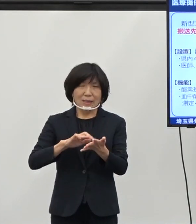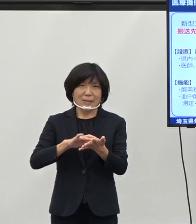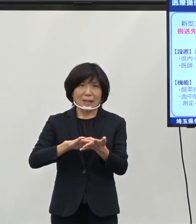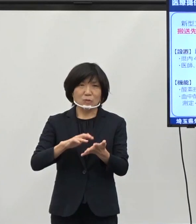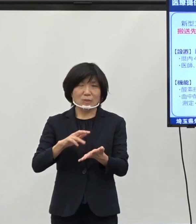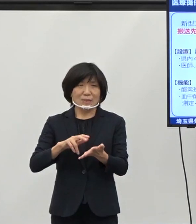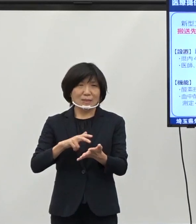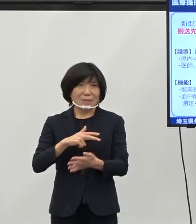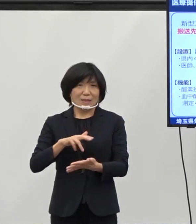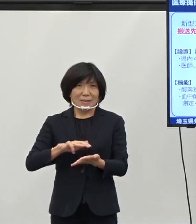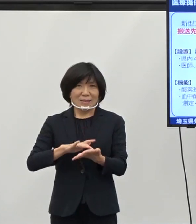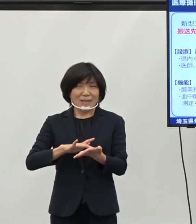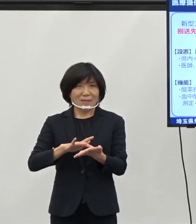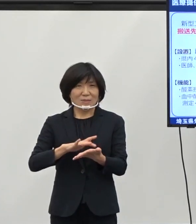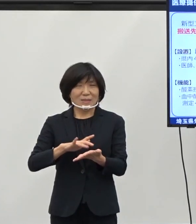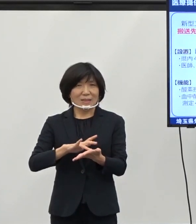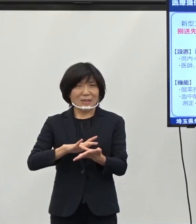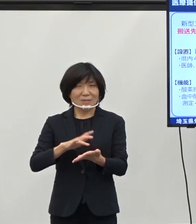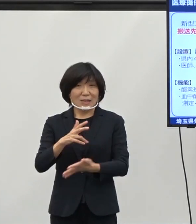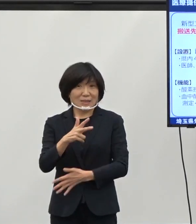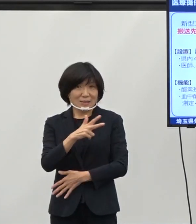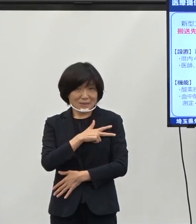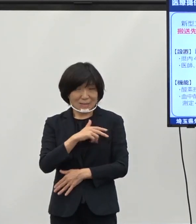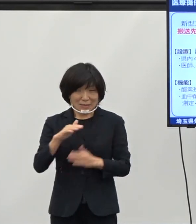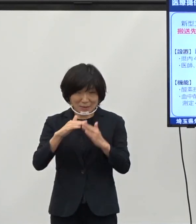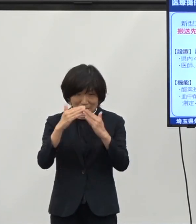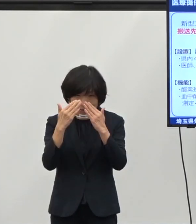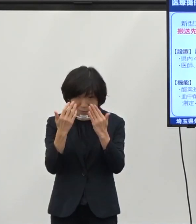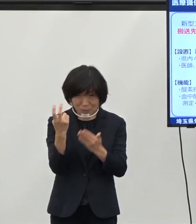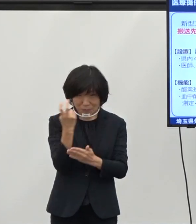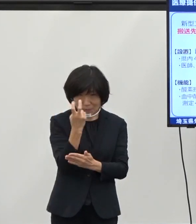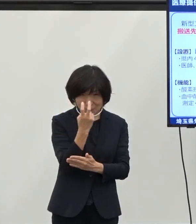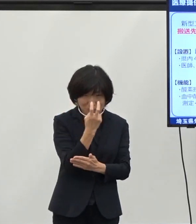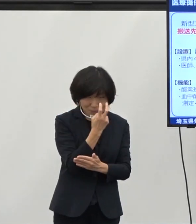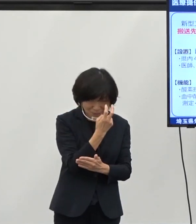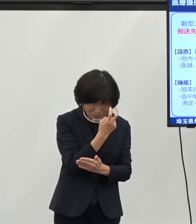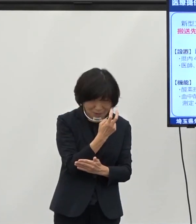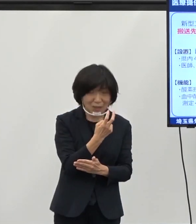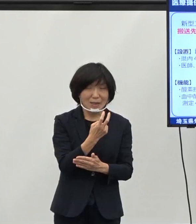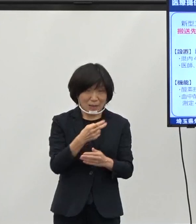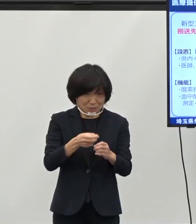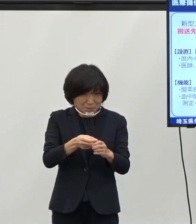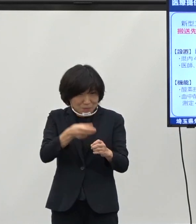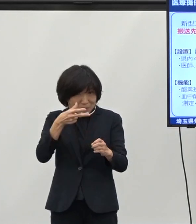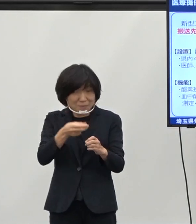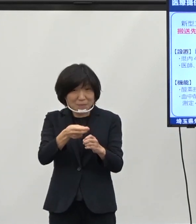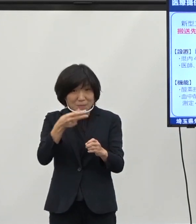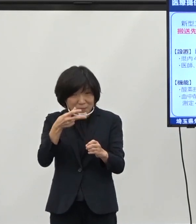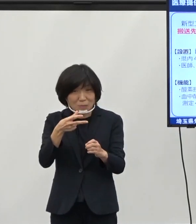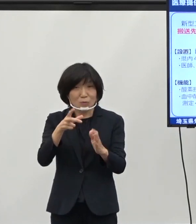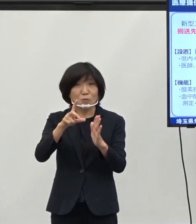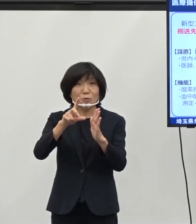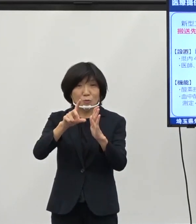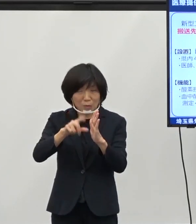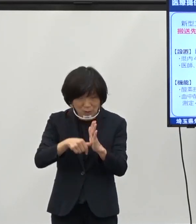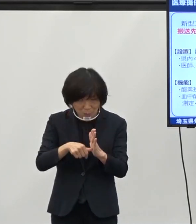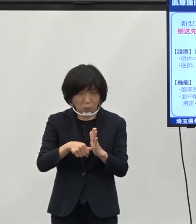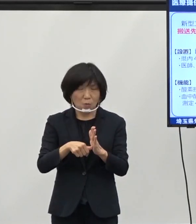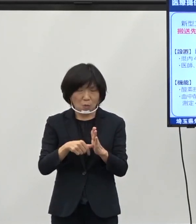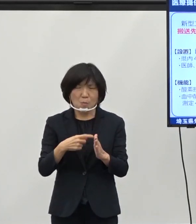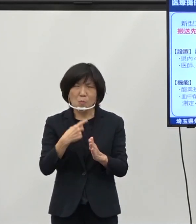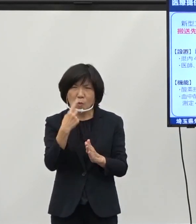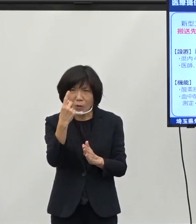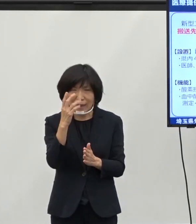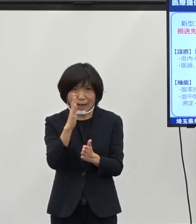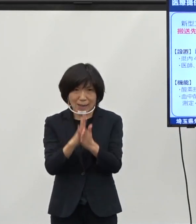重点的にチェックをしておりまして、接種当日に注射器にワクチンを充填するタイミングでも2度目のチェ